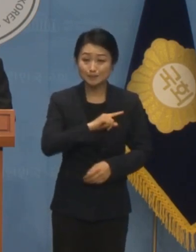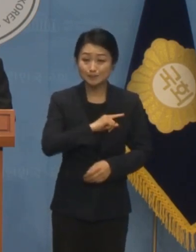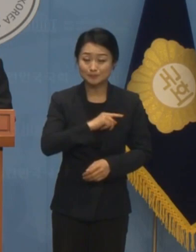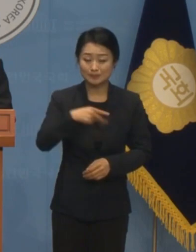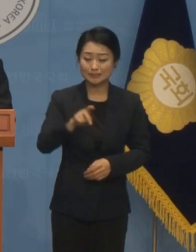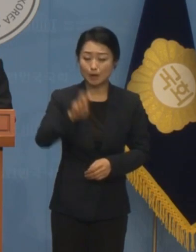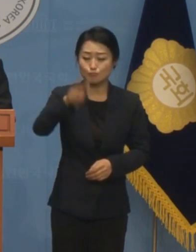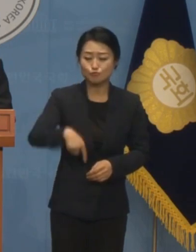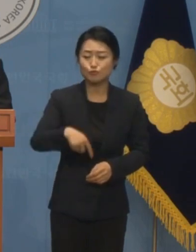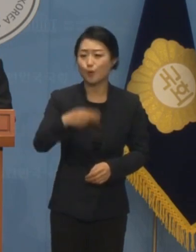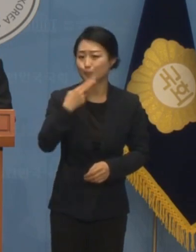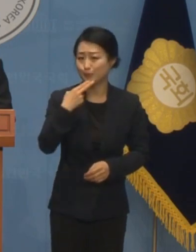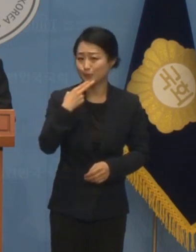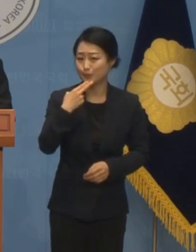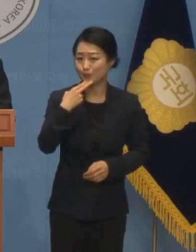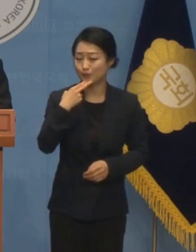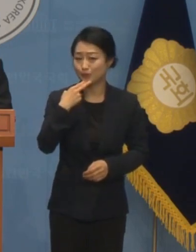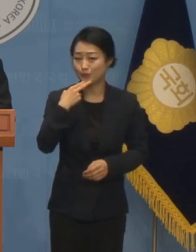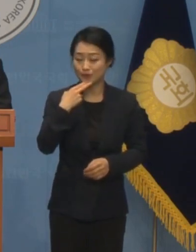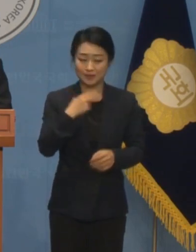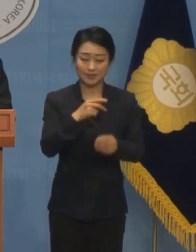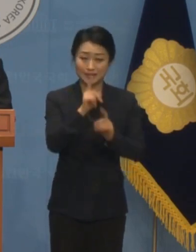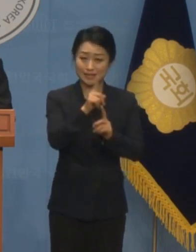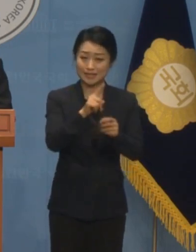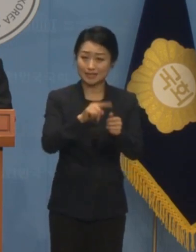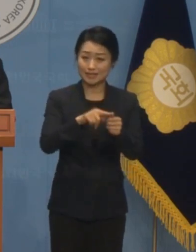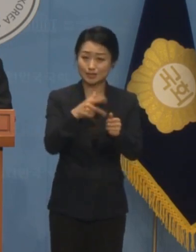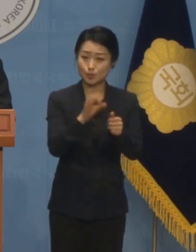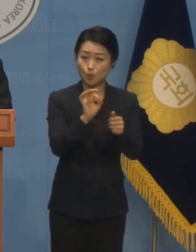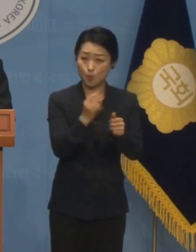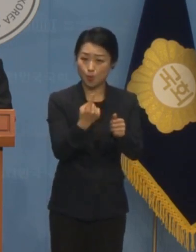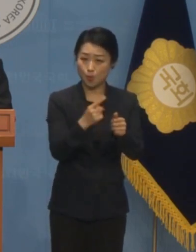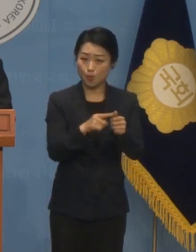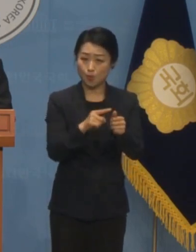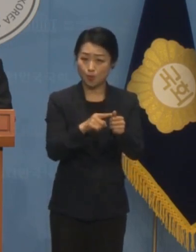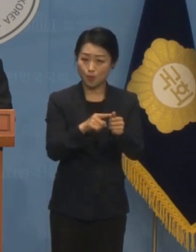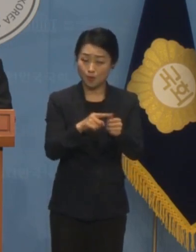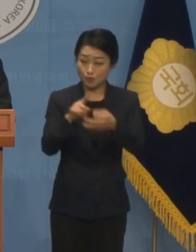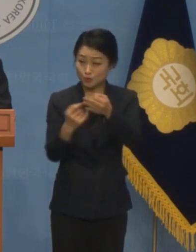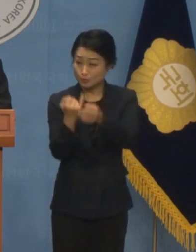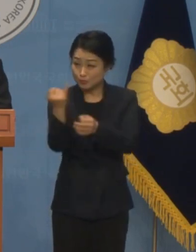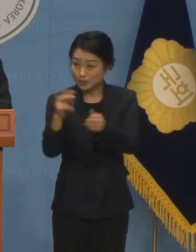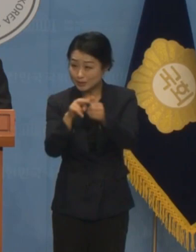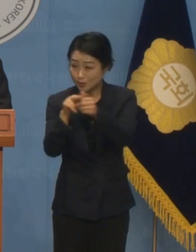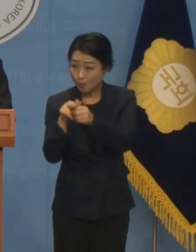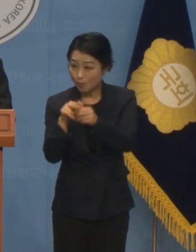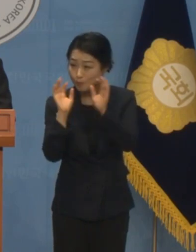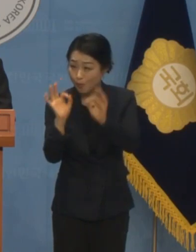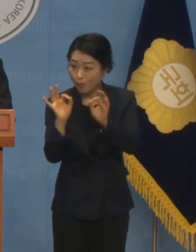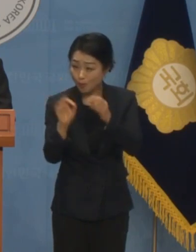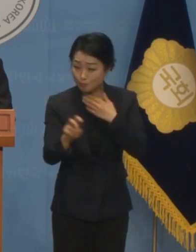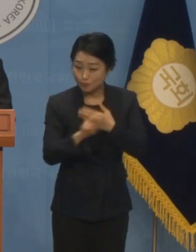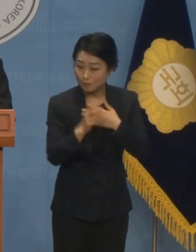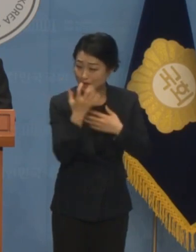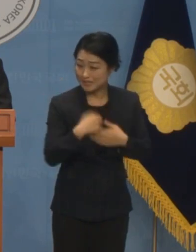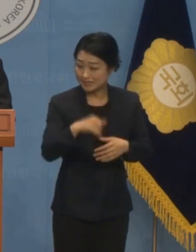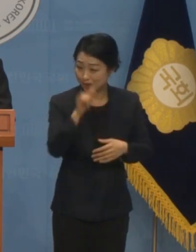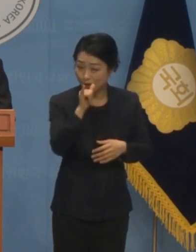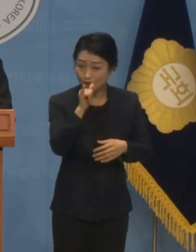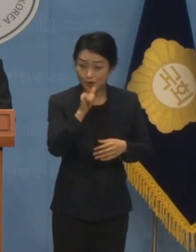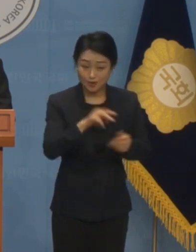누군가에게서 국가의 외교 정보를 듣고 불법 이익을 챙겼다면 뒤에 누가 있는지 공범이